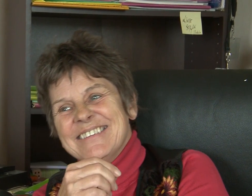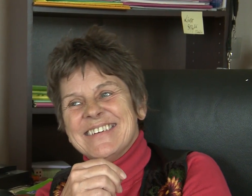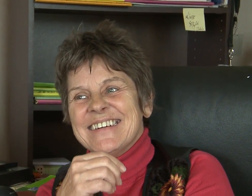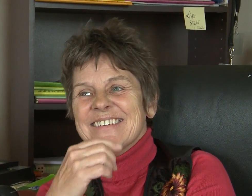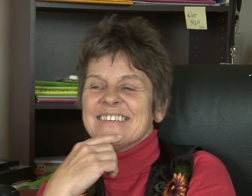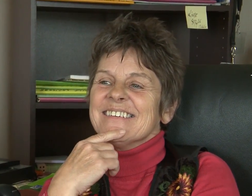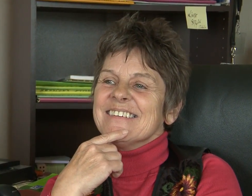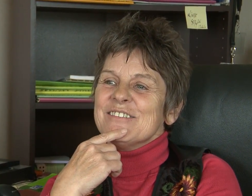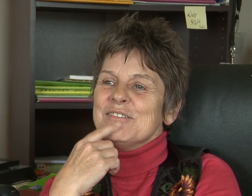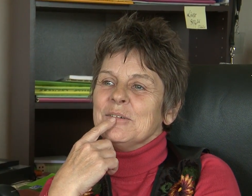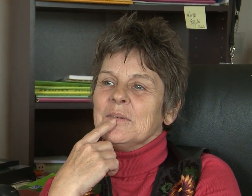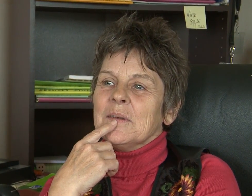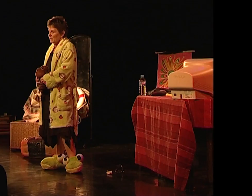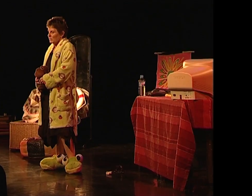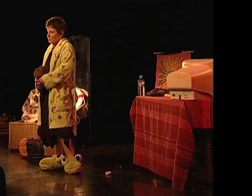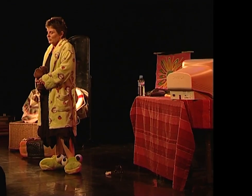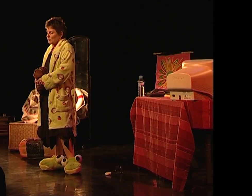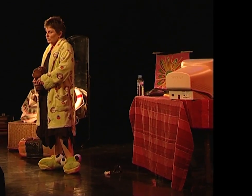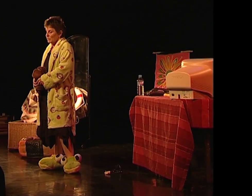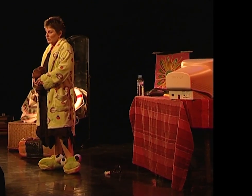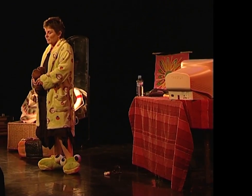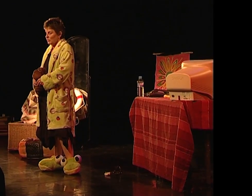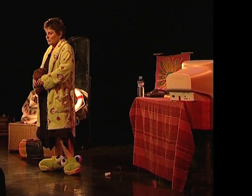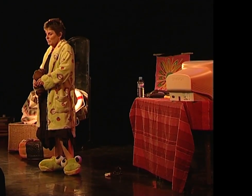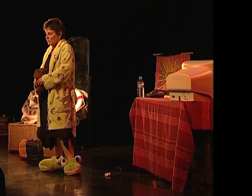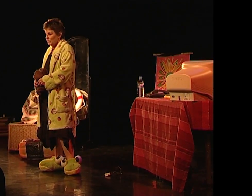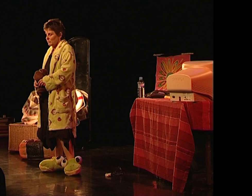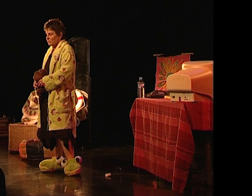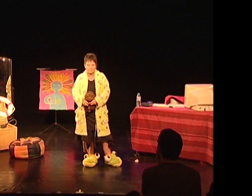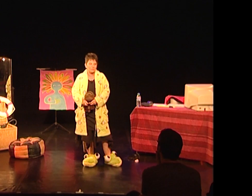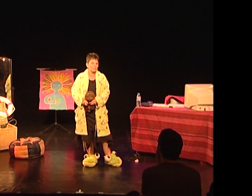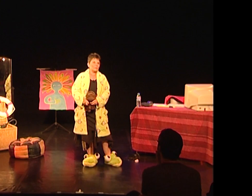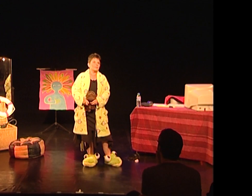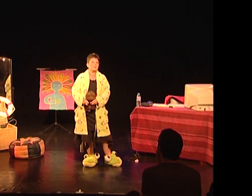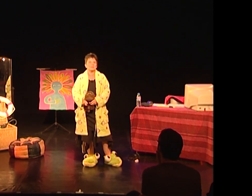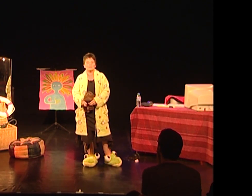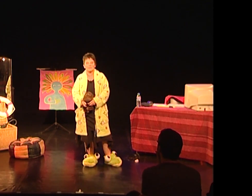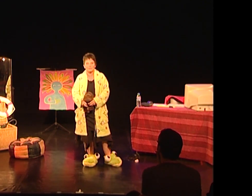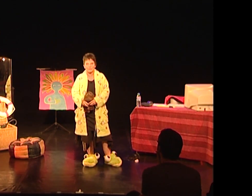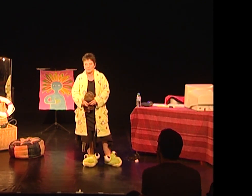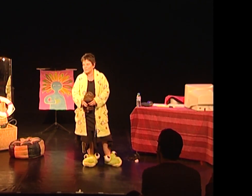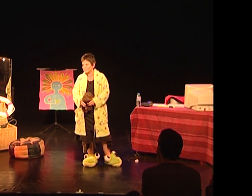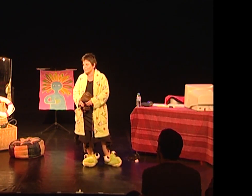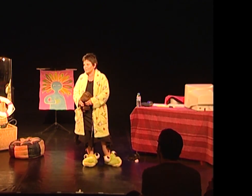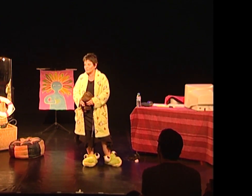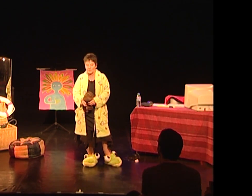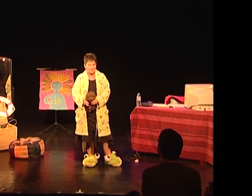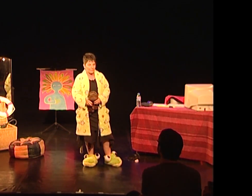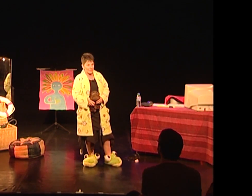moi j'adore. Je ne voudrais pas que dans 40 ans, il y ait une petite jeune dame qui me téléphone et puis qui me dise Madame